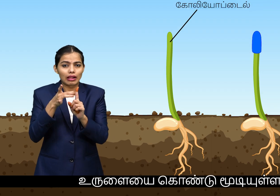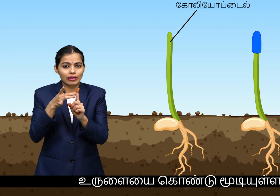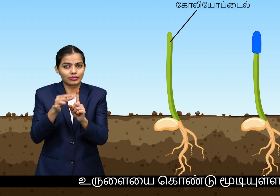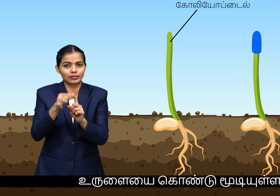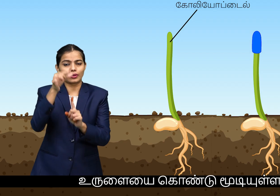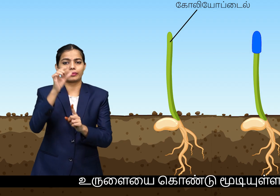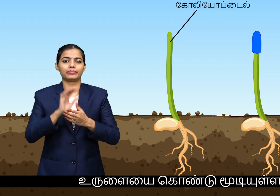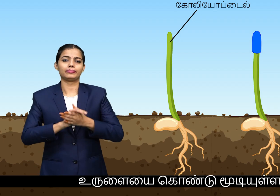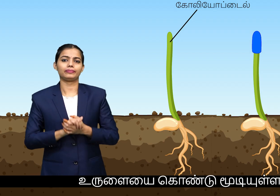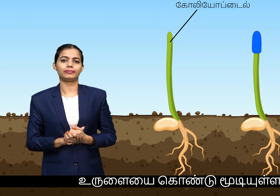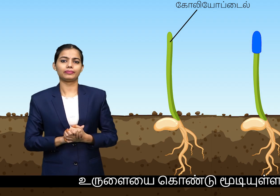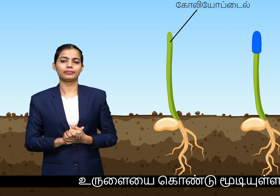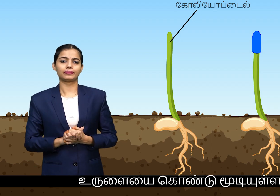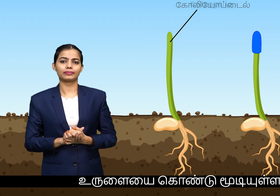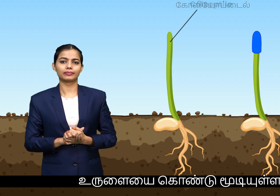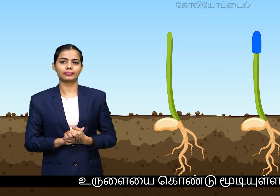மூடியுள்ளன.